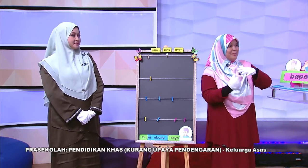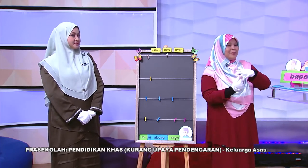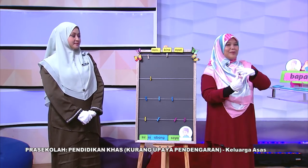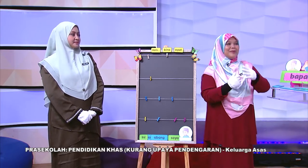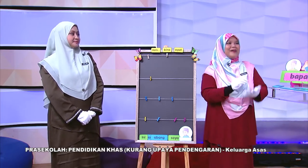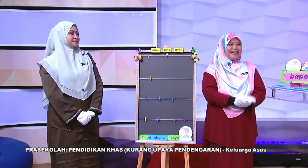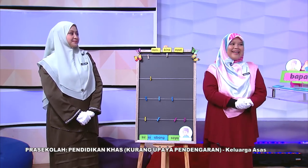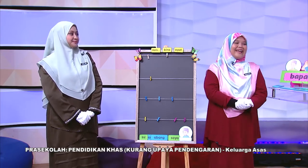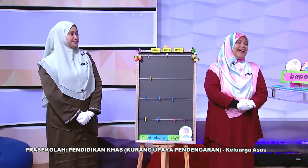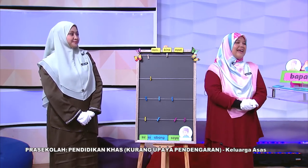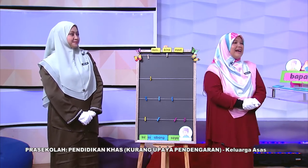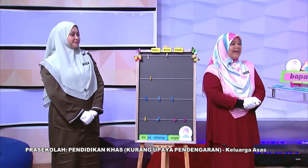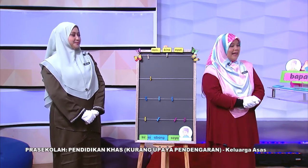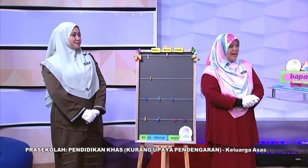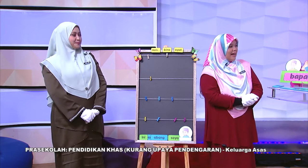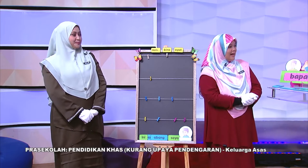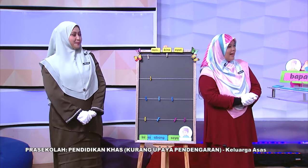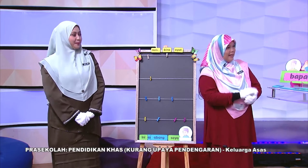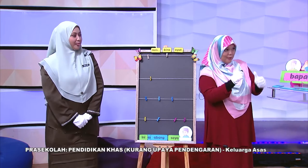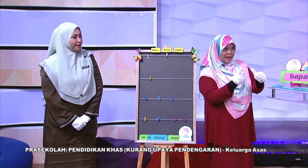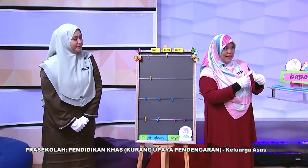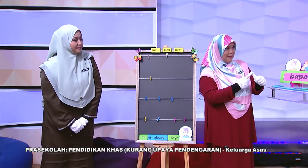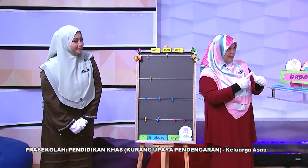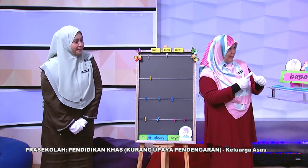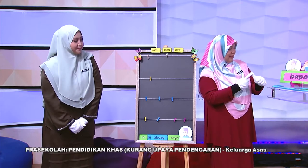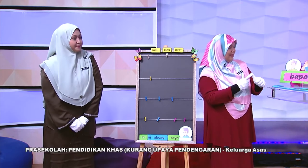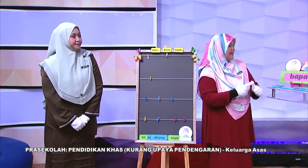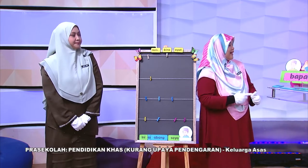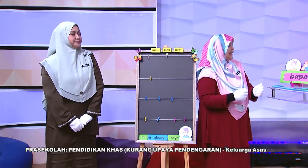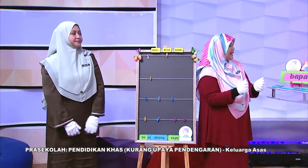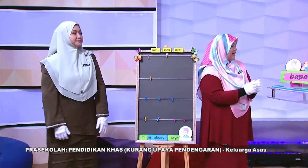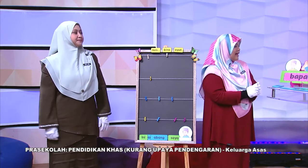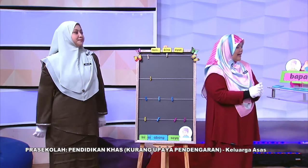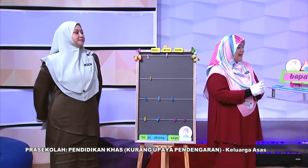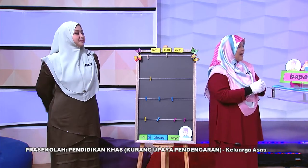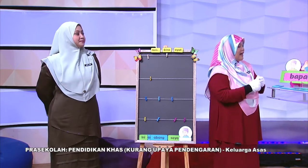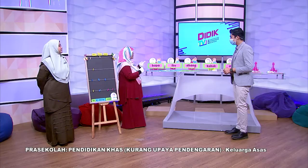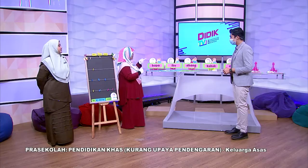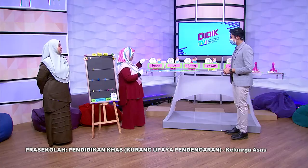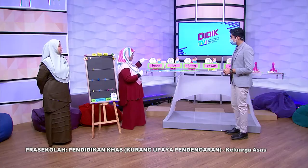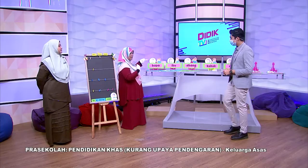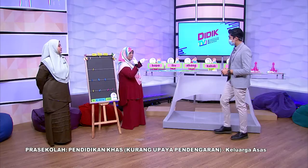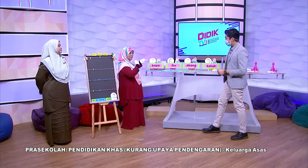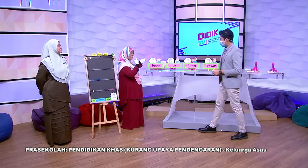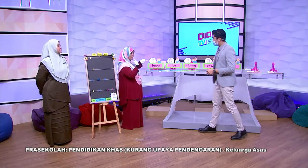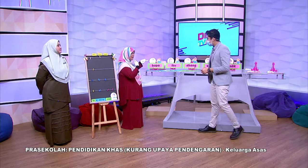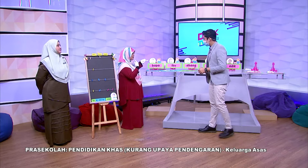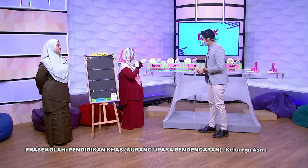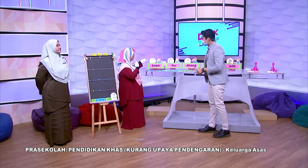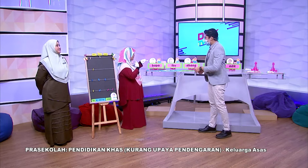tuh pakai Oke kita mulai kayak pertama Oke dengan Ah sepenting Ivan tahu cape